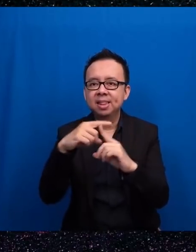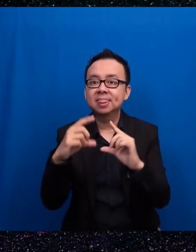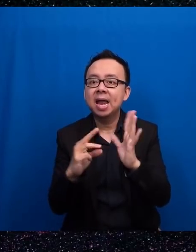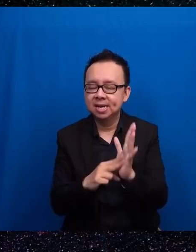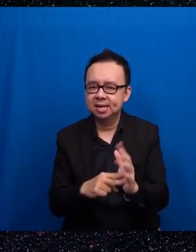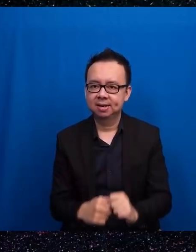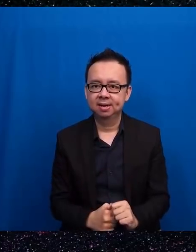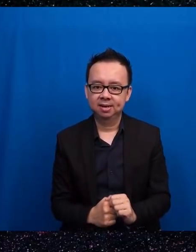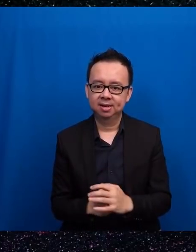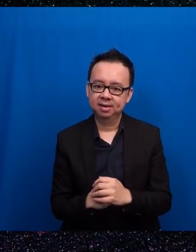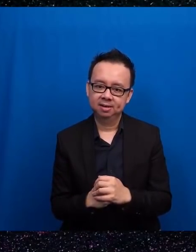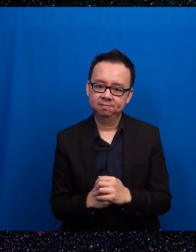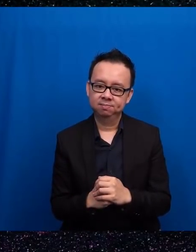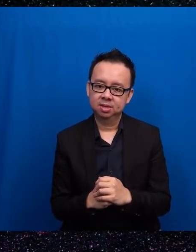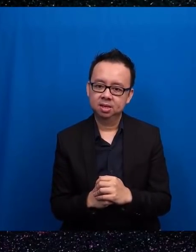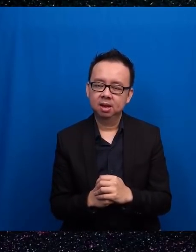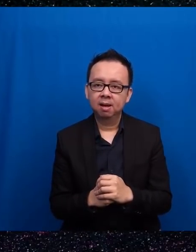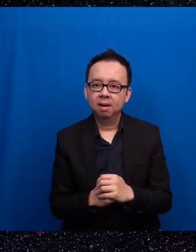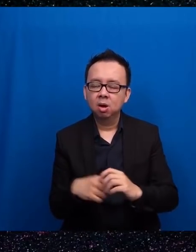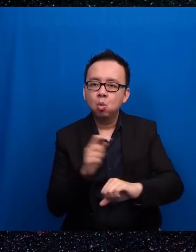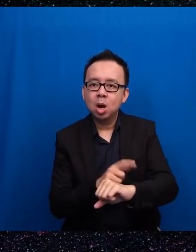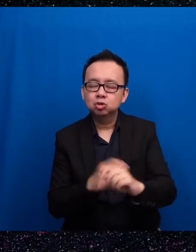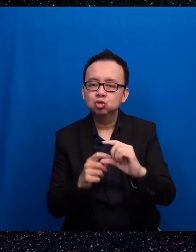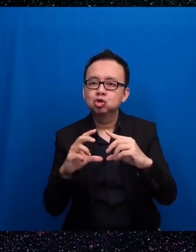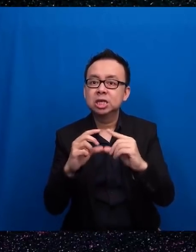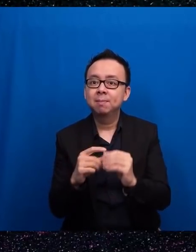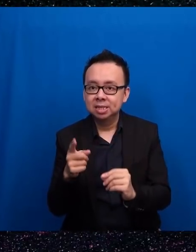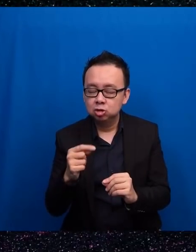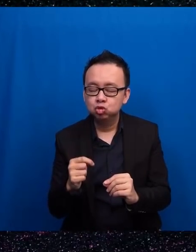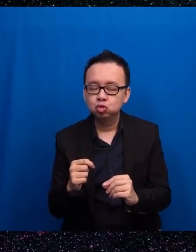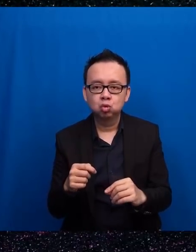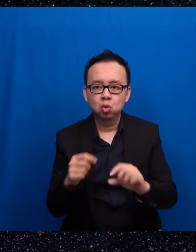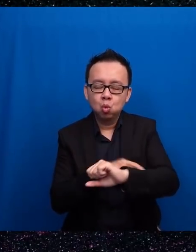Saya nggak perlu ulang, masa sabat dalam masa to worship.